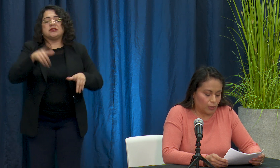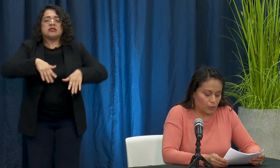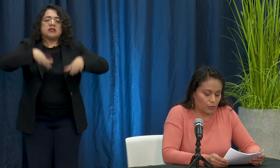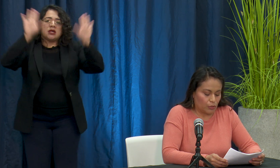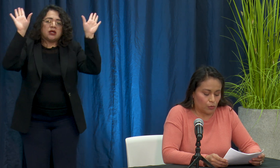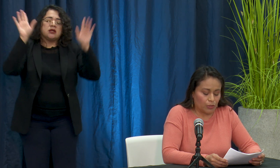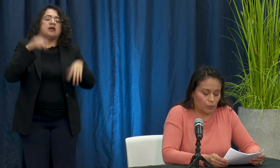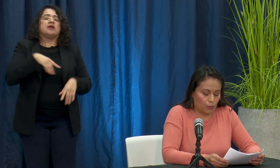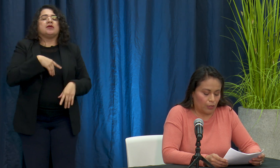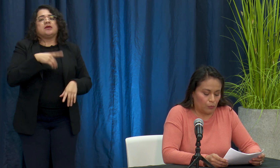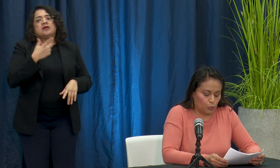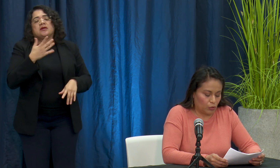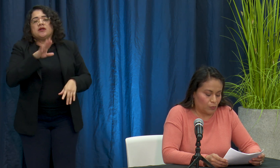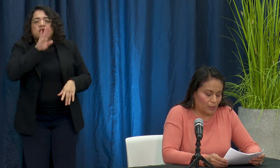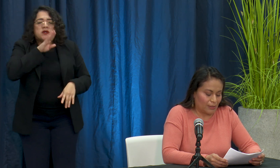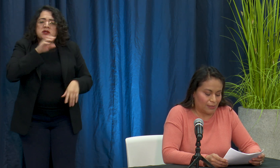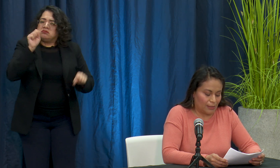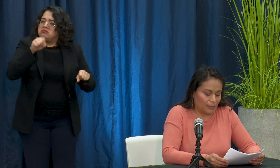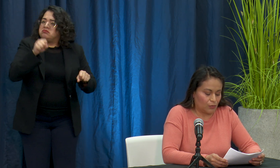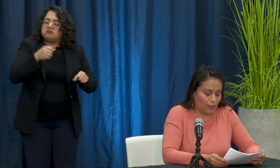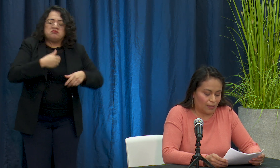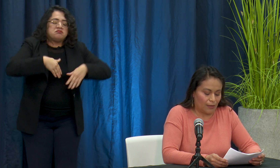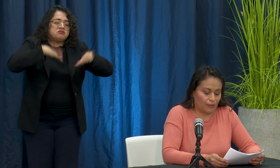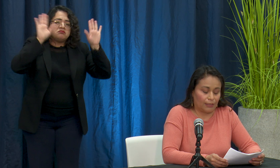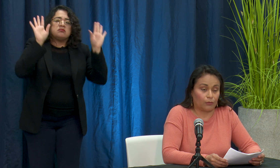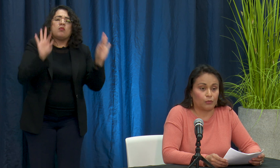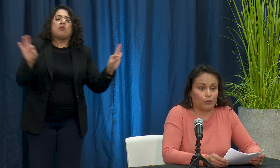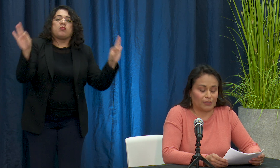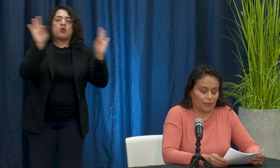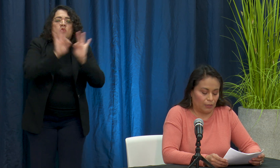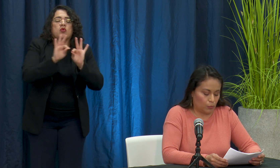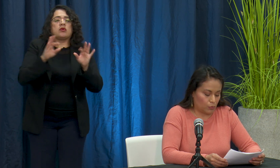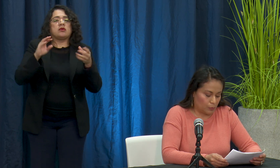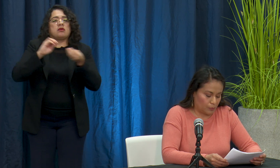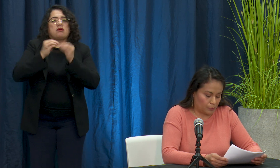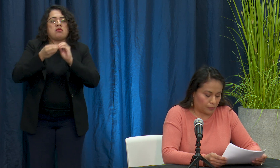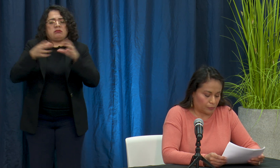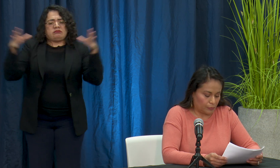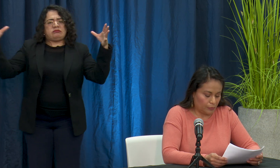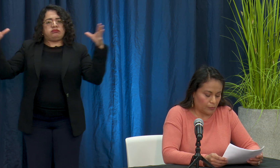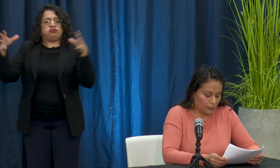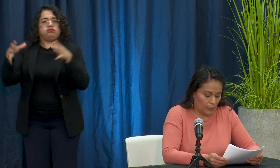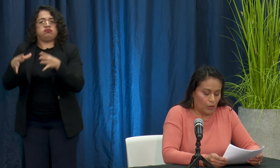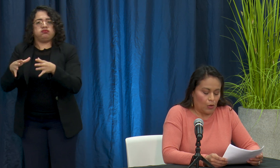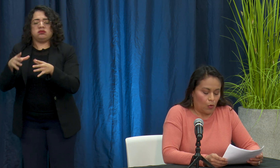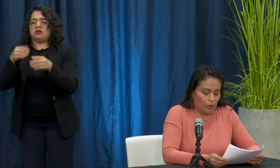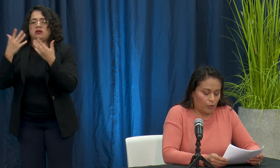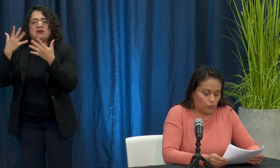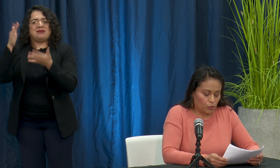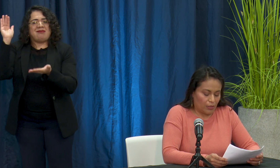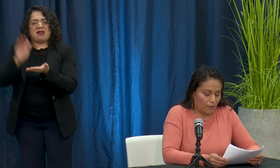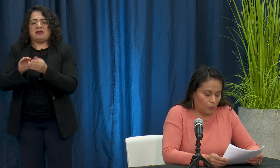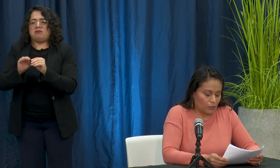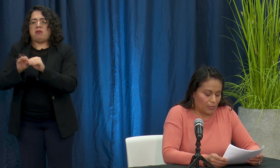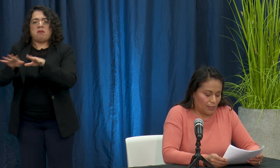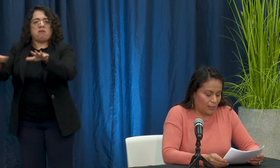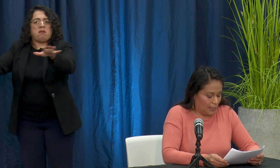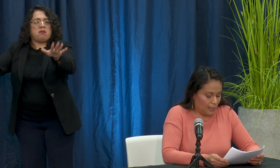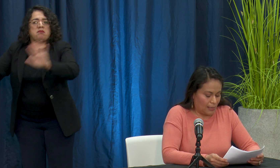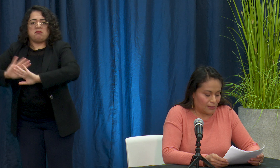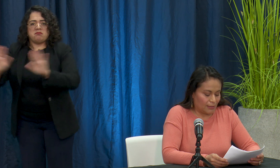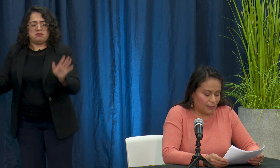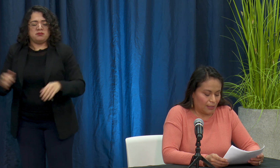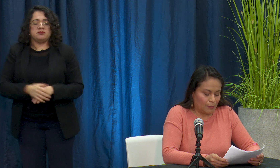estos esfuerzos estoy seguro que muchos más residentes fueran afectados por este virus. Hoy anuncio que vamos